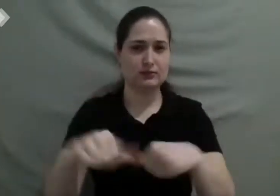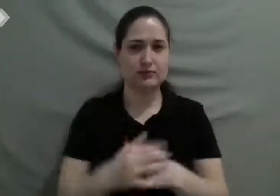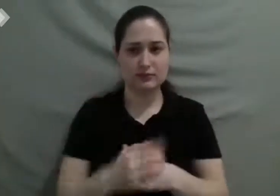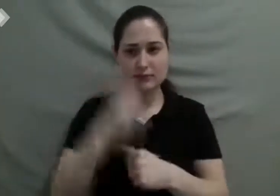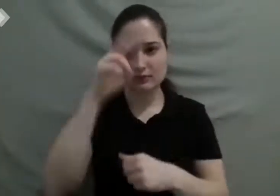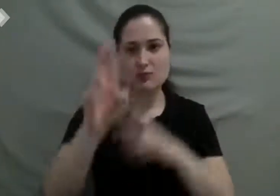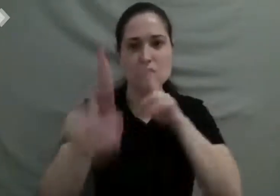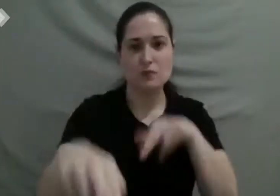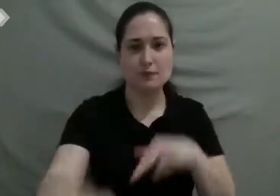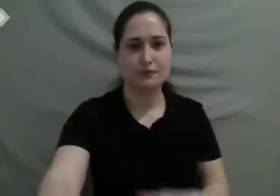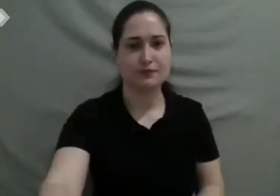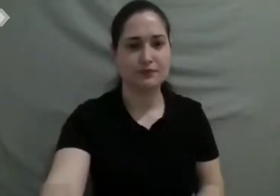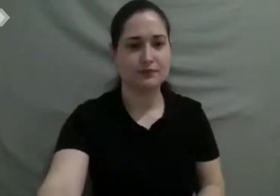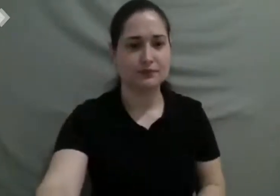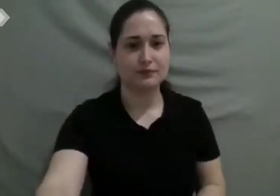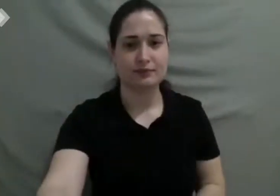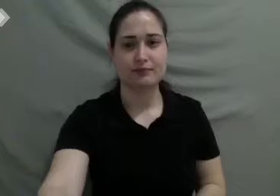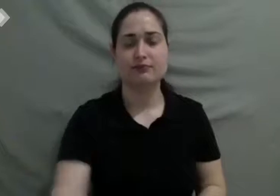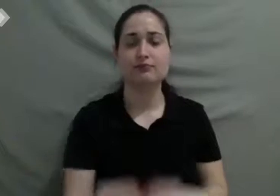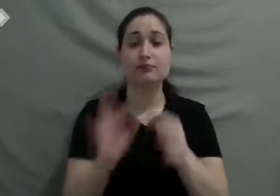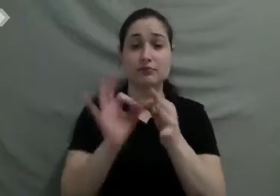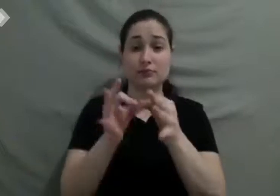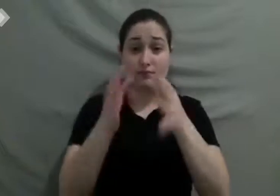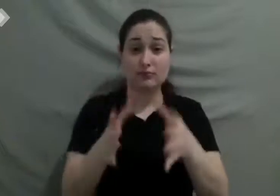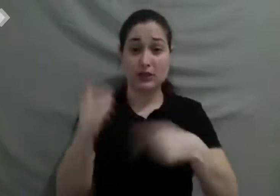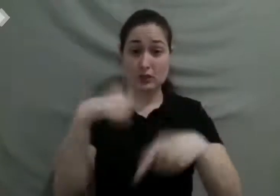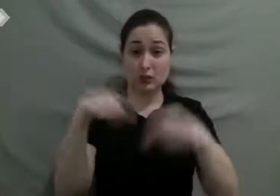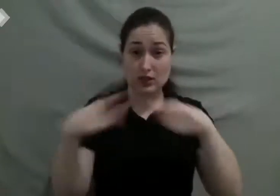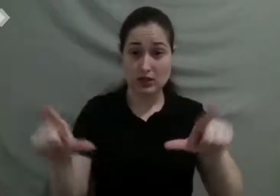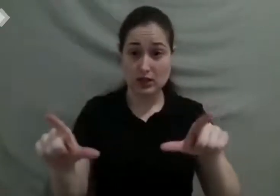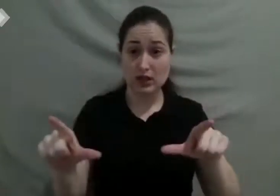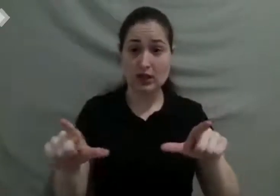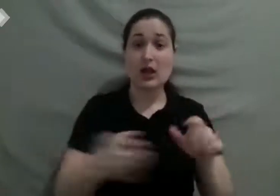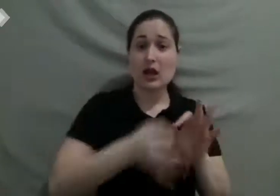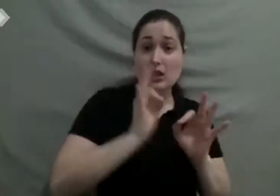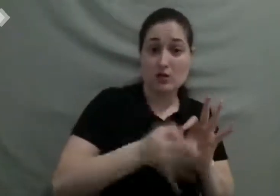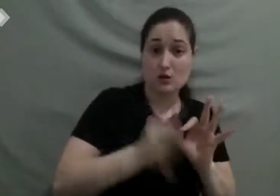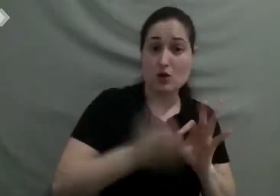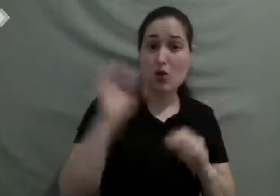la responda. ¿El intérprete de lengua de señas interpreta o descifra el mensaje?